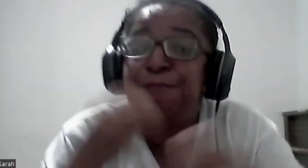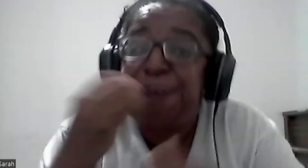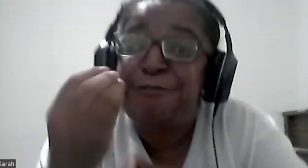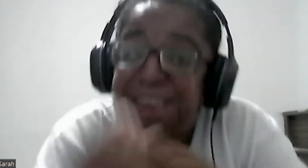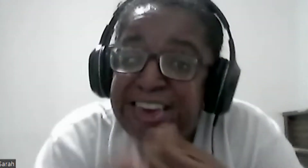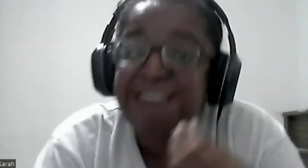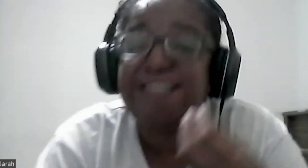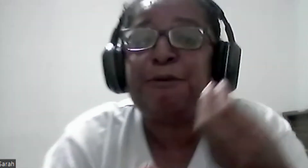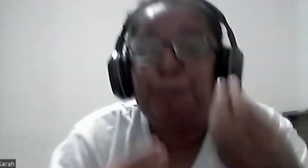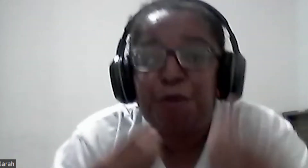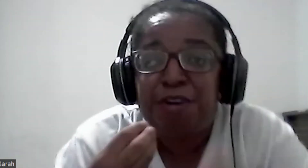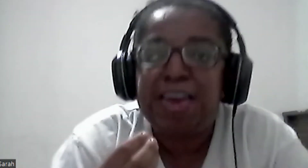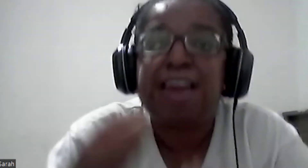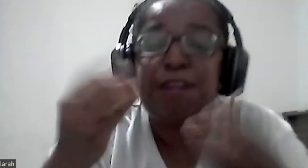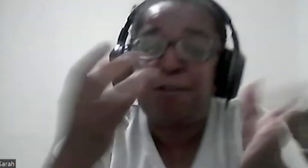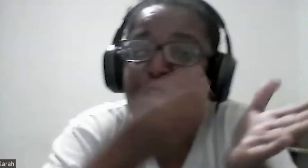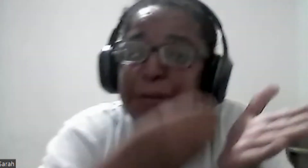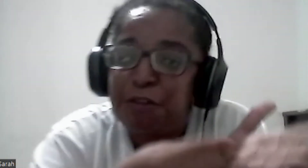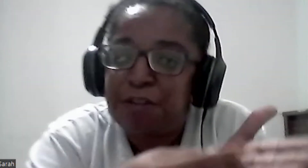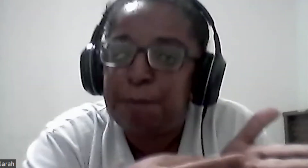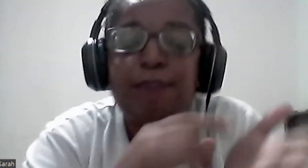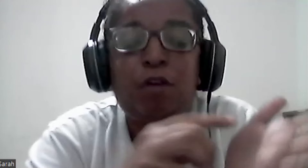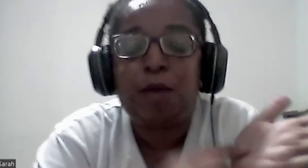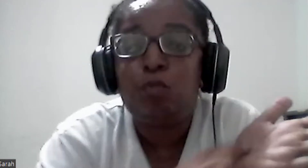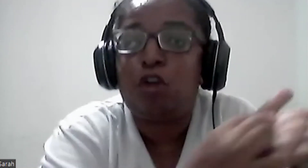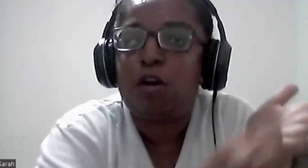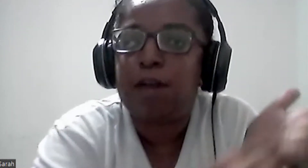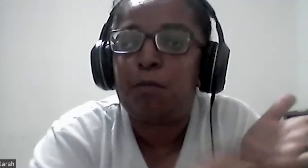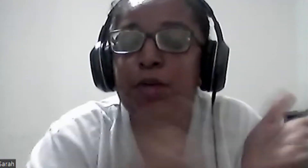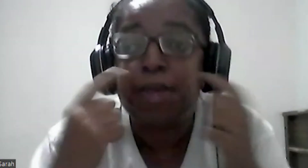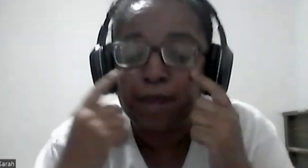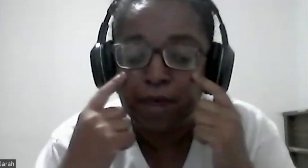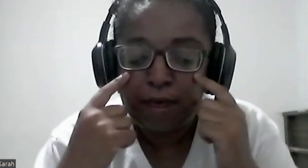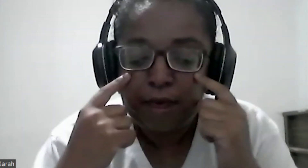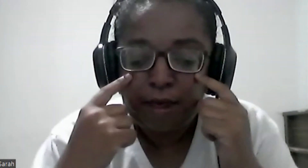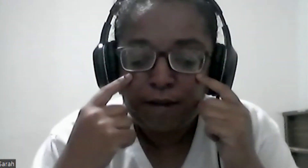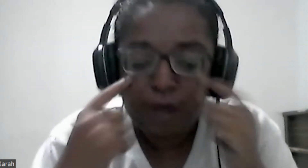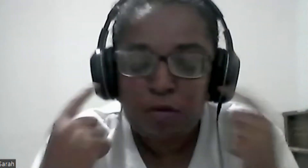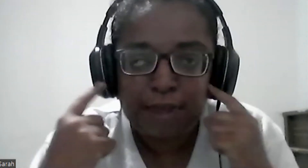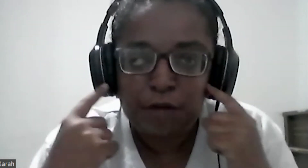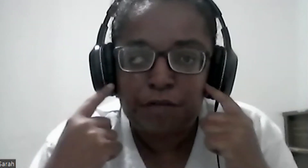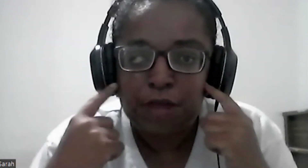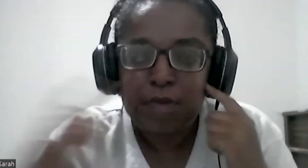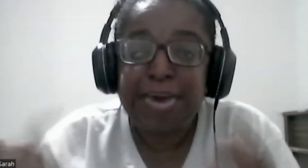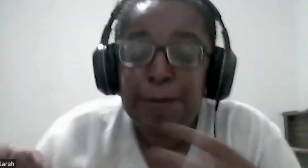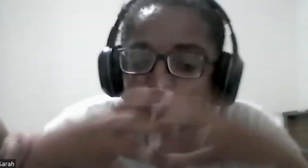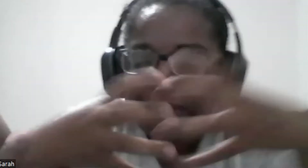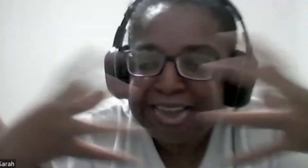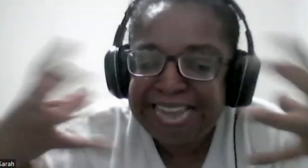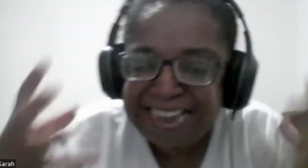primeiro veja o porquê. Às vezes você mostra a palavra, ó, é um J, porque a gente não consegue ouvir. E é Não. muitas letras